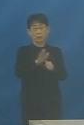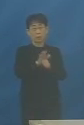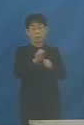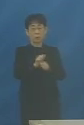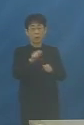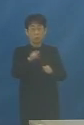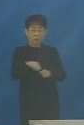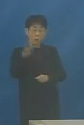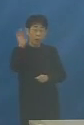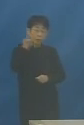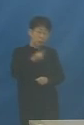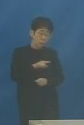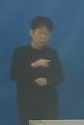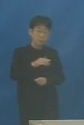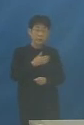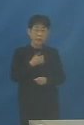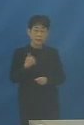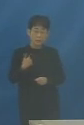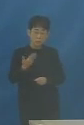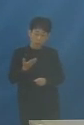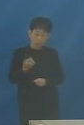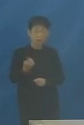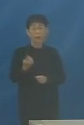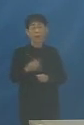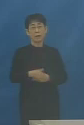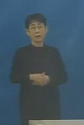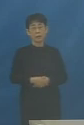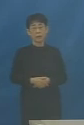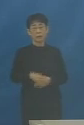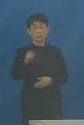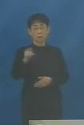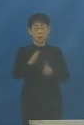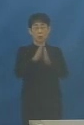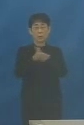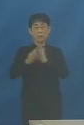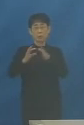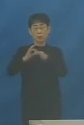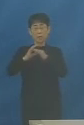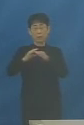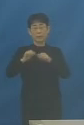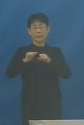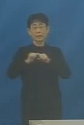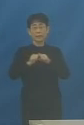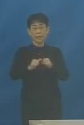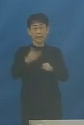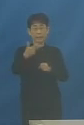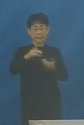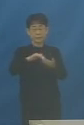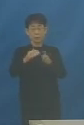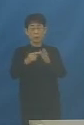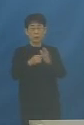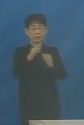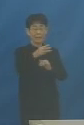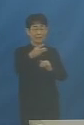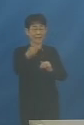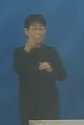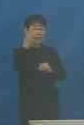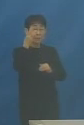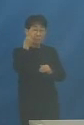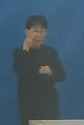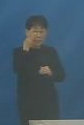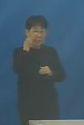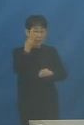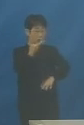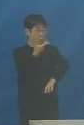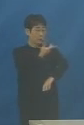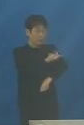かとこんなことをあのそれぞれについて系も関わりながらですねまあ市町村の第3回目接種を勧め